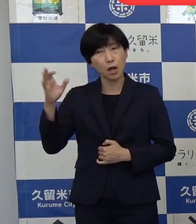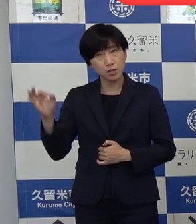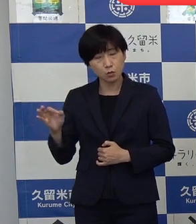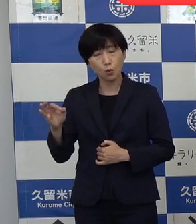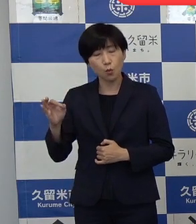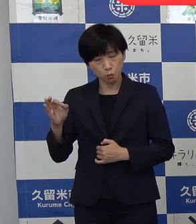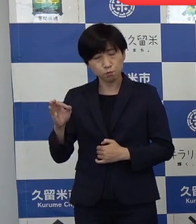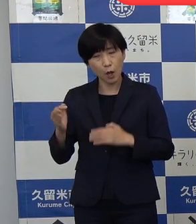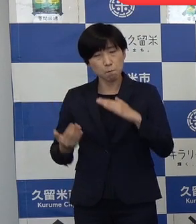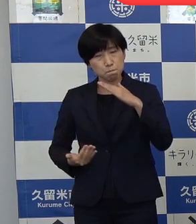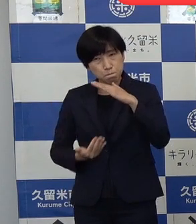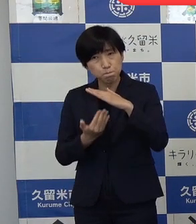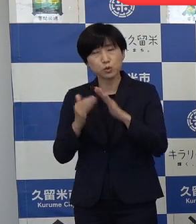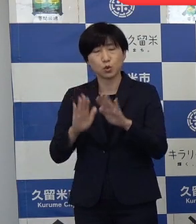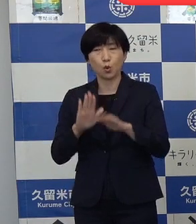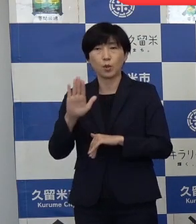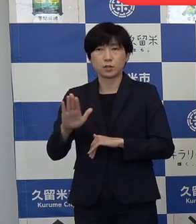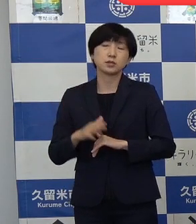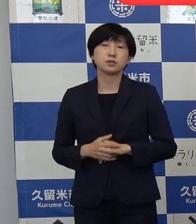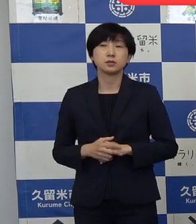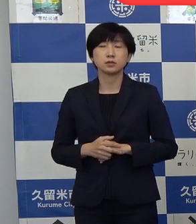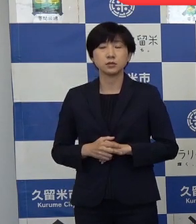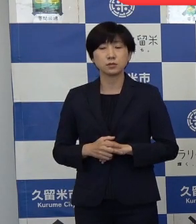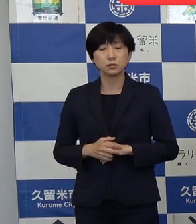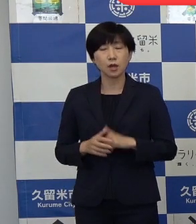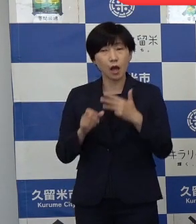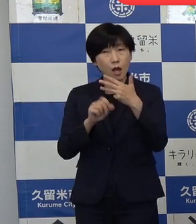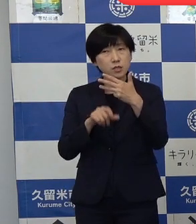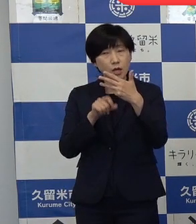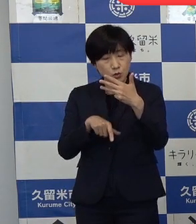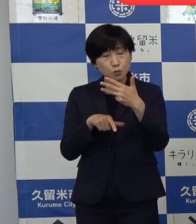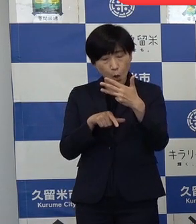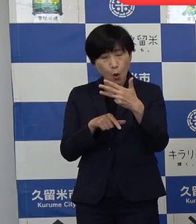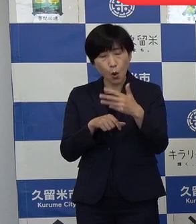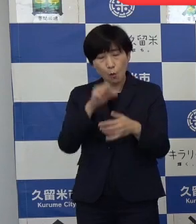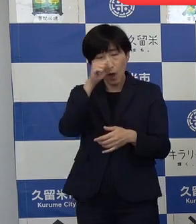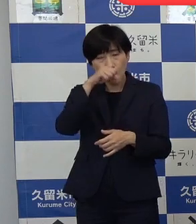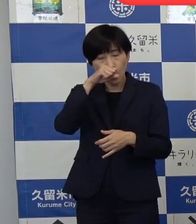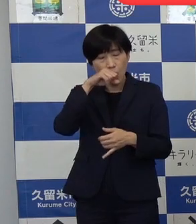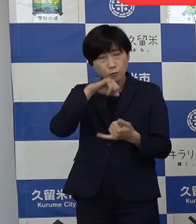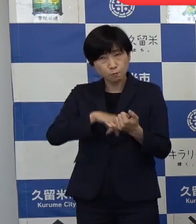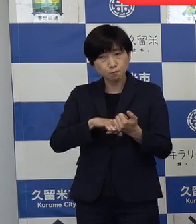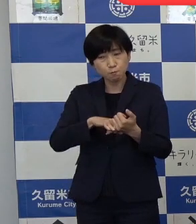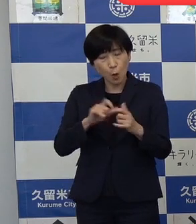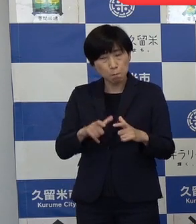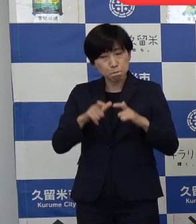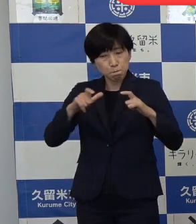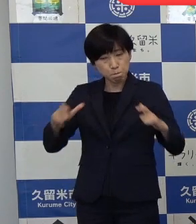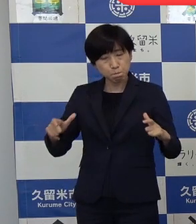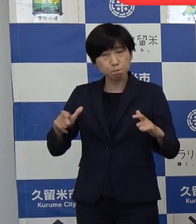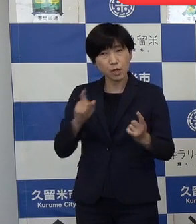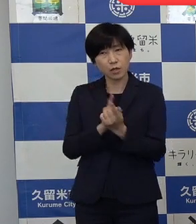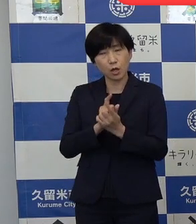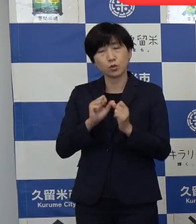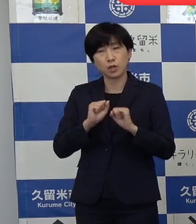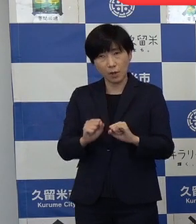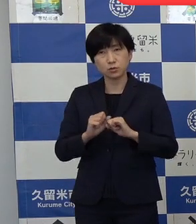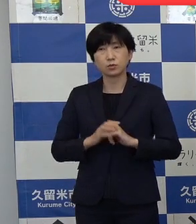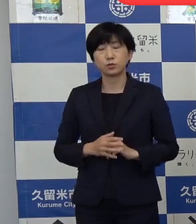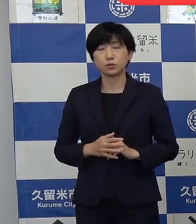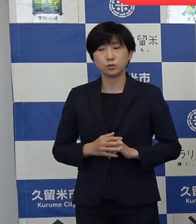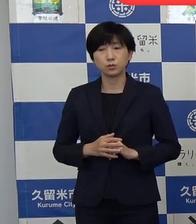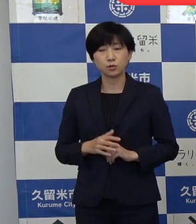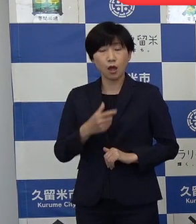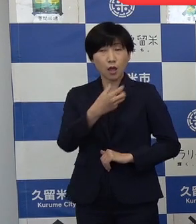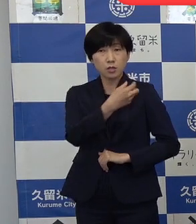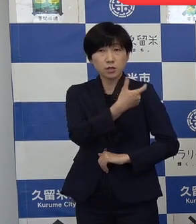99.3% までなっております。このため8月も予防枠を拡大して対応しているところですが、